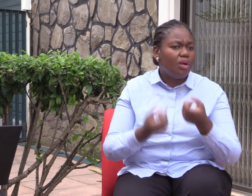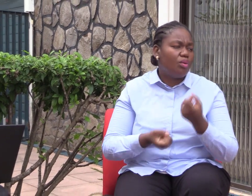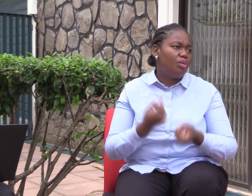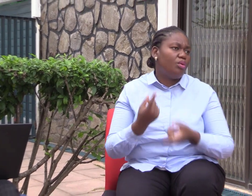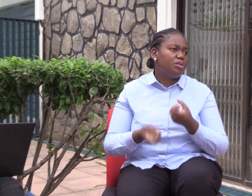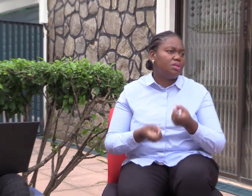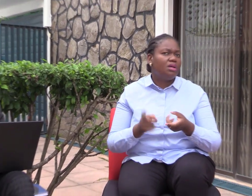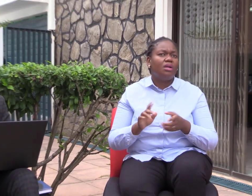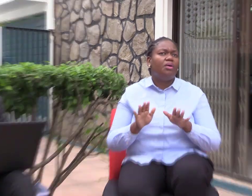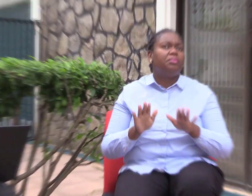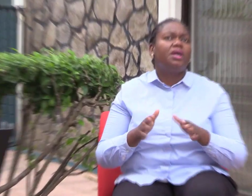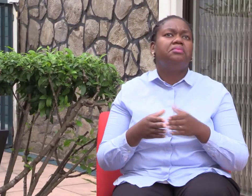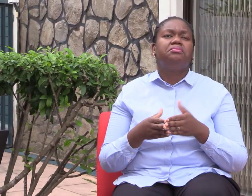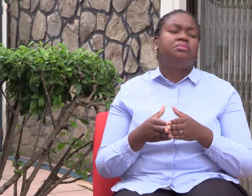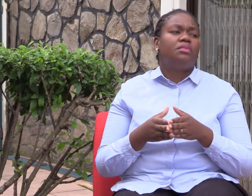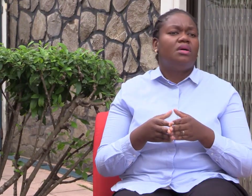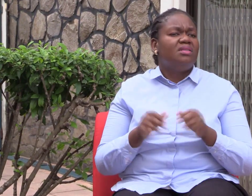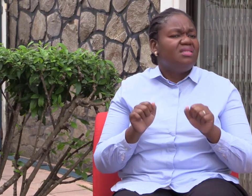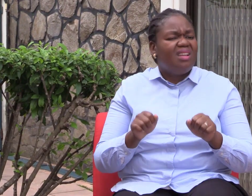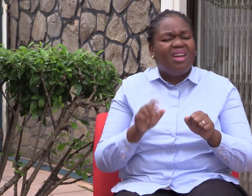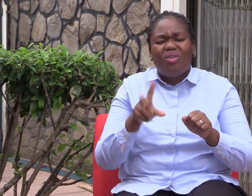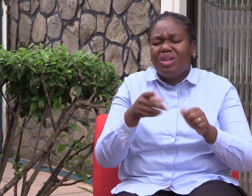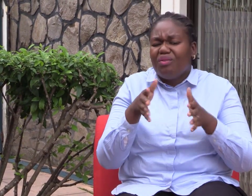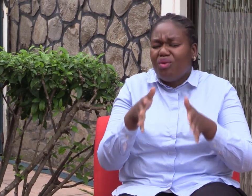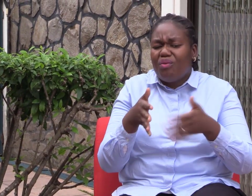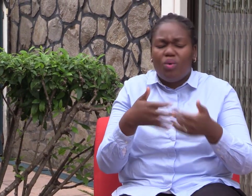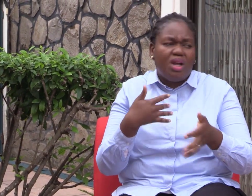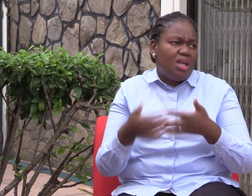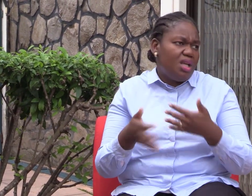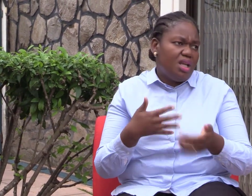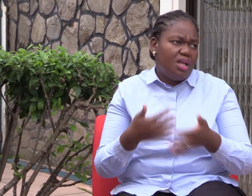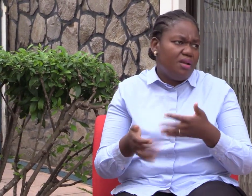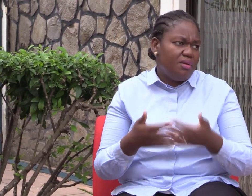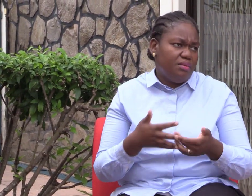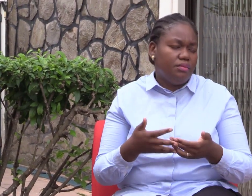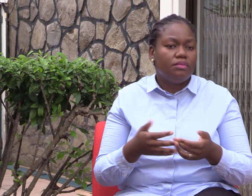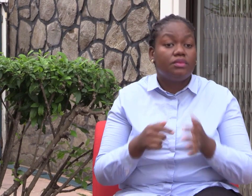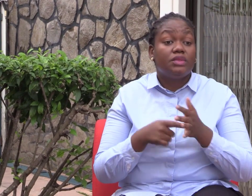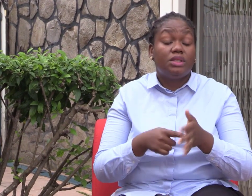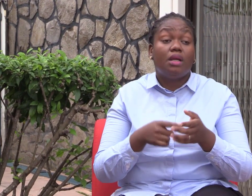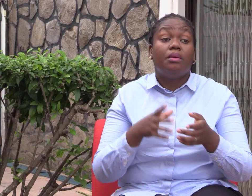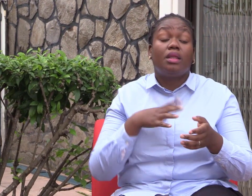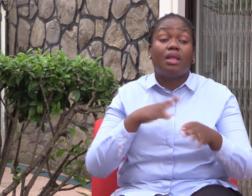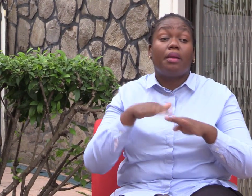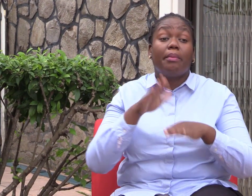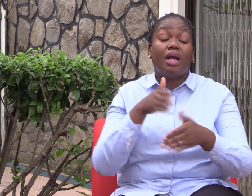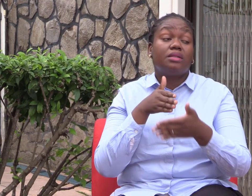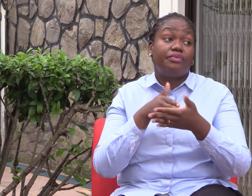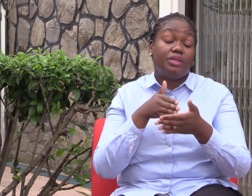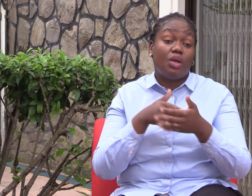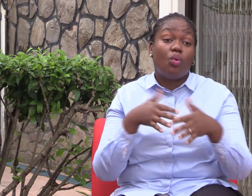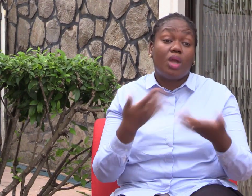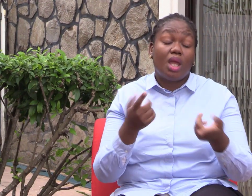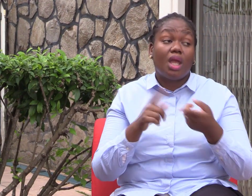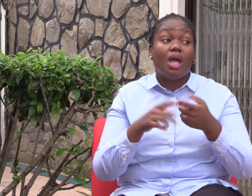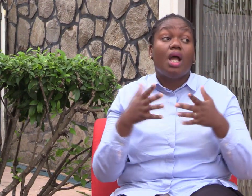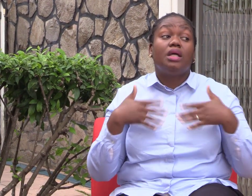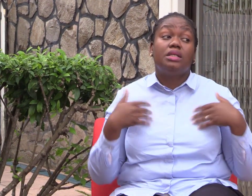que possam ir à escola, possam ir até ao ensino superior, à faculdade, e que pensem em alguma